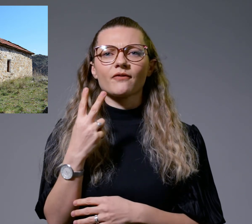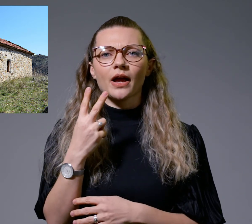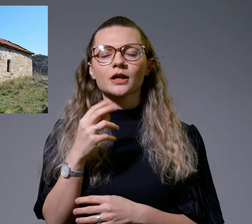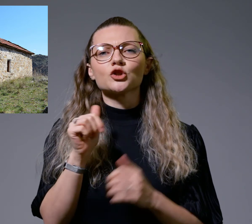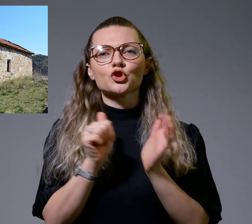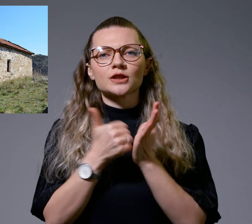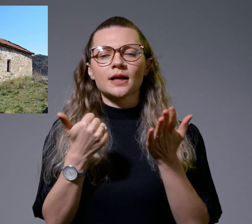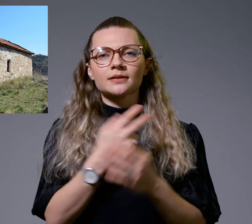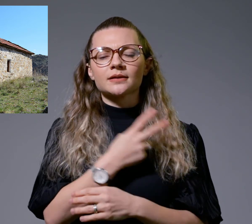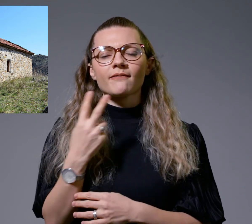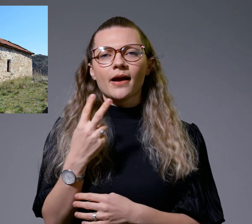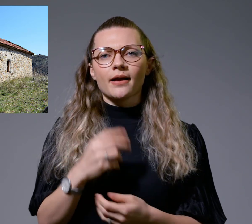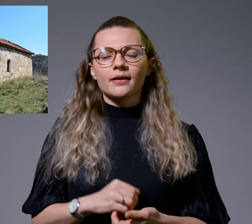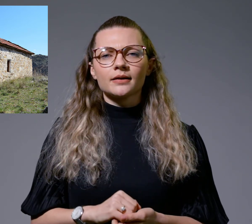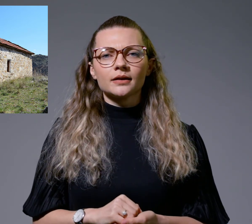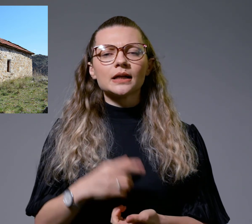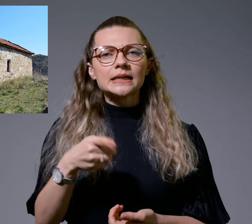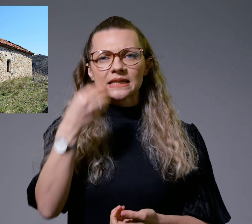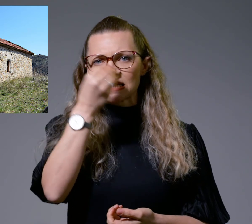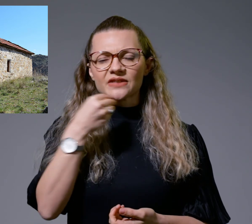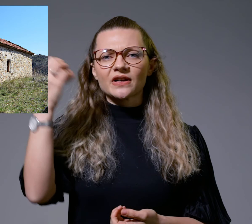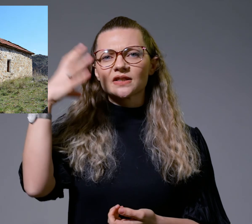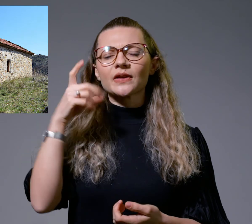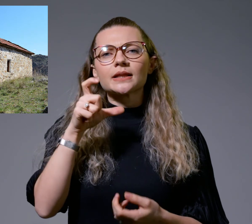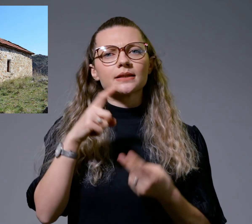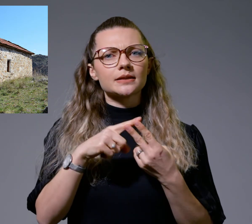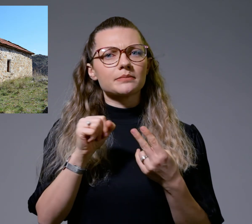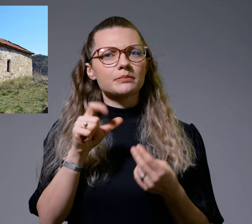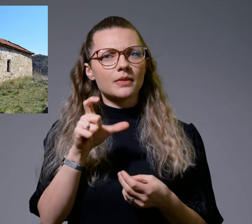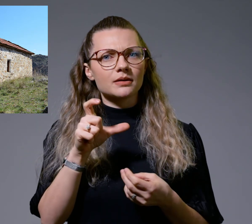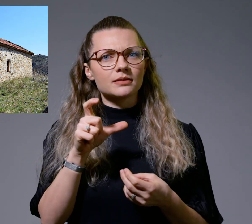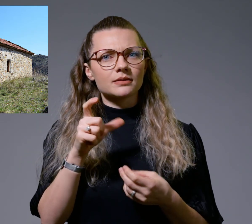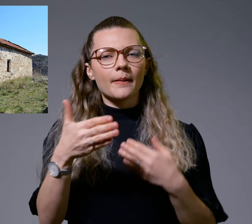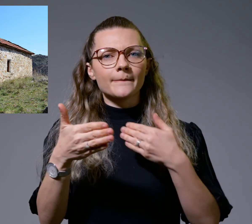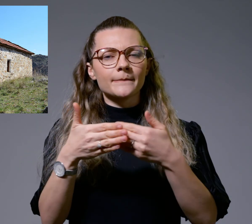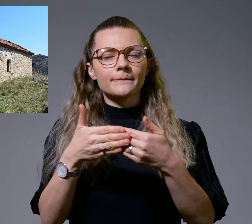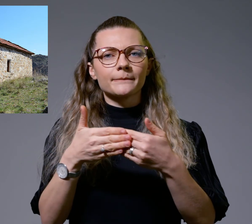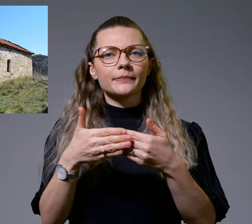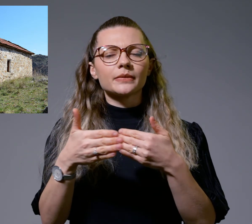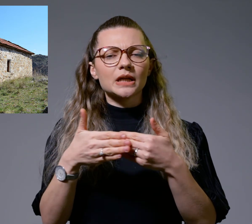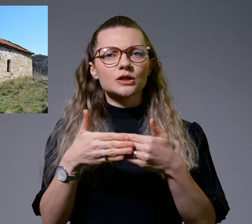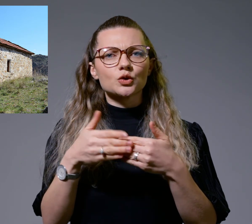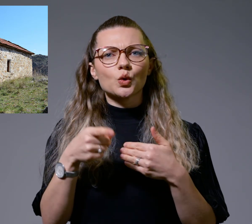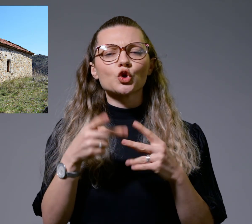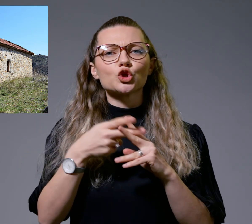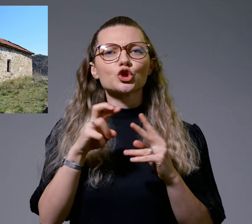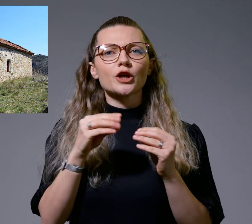15-16 век. Црквата Свети Спас во непосредна близина на Чебренскиот